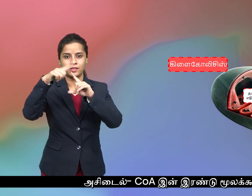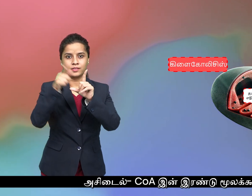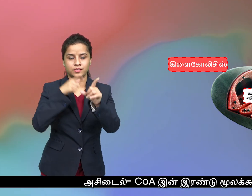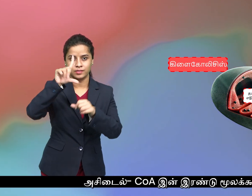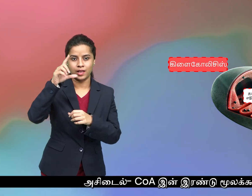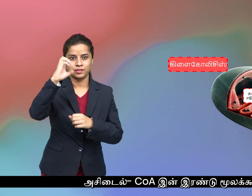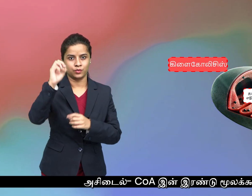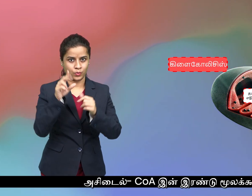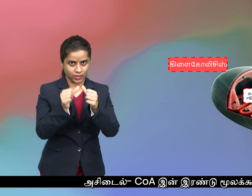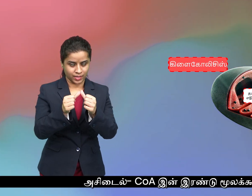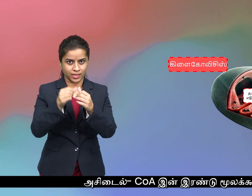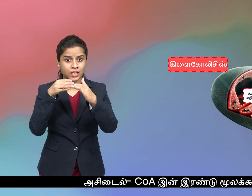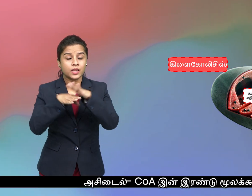CoAவின் 2 மூலக்கூறுகள்